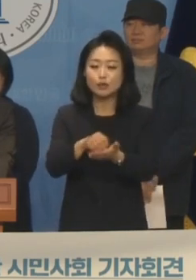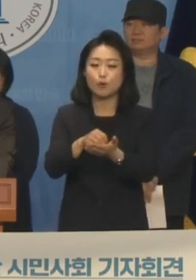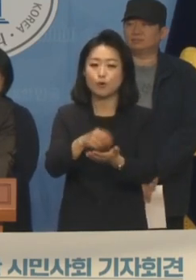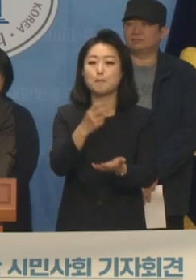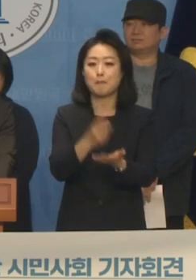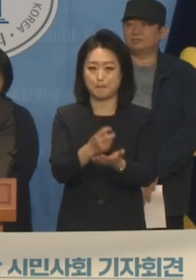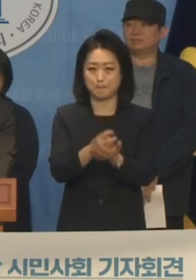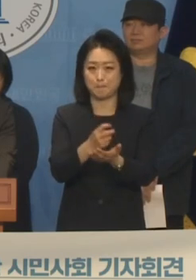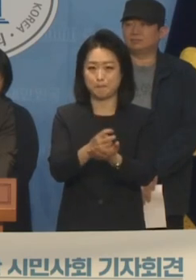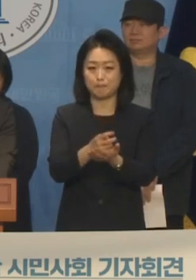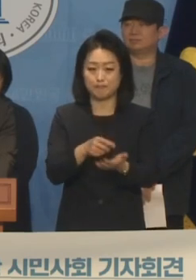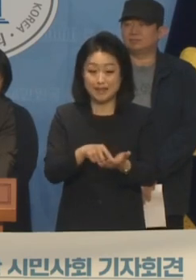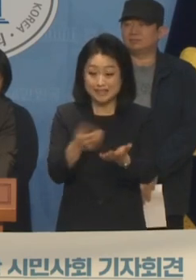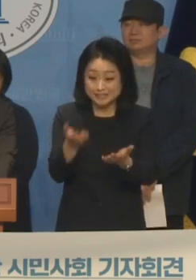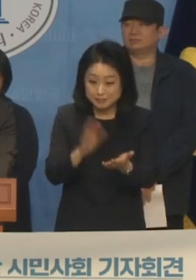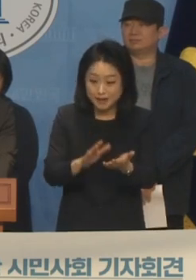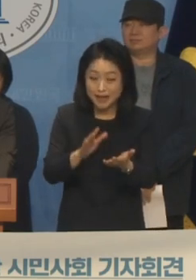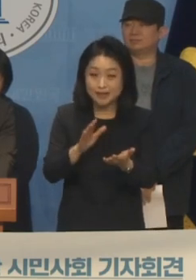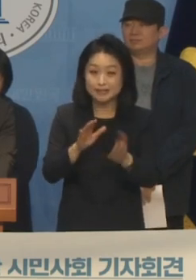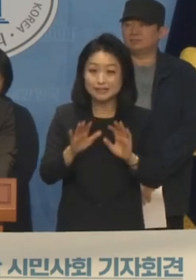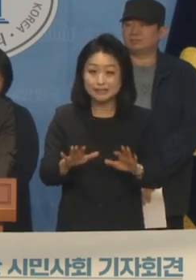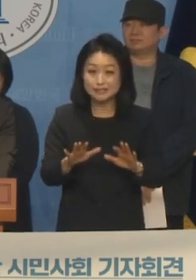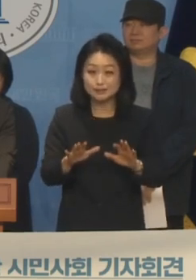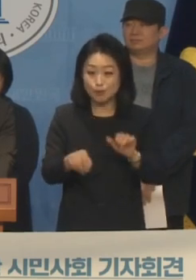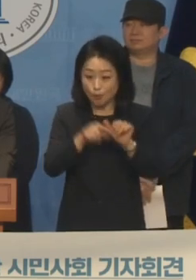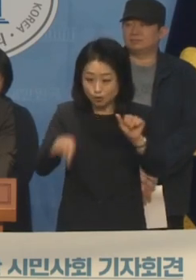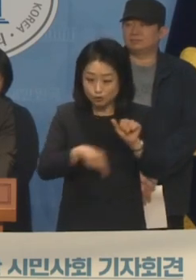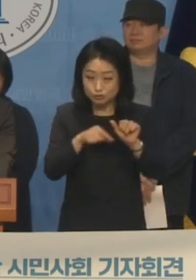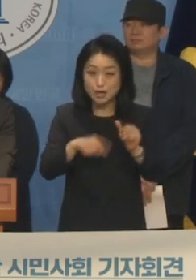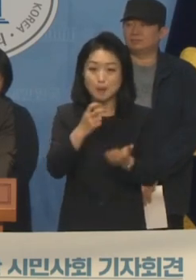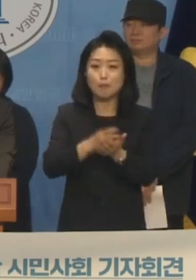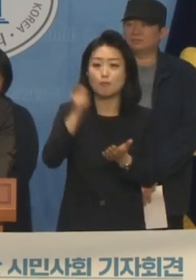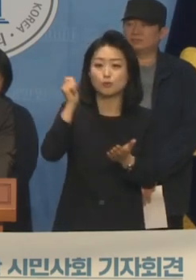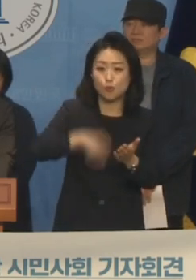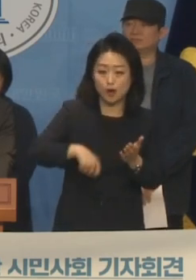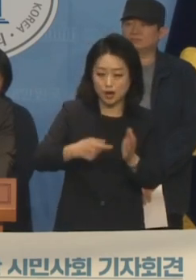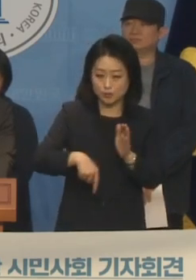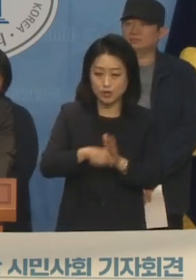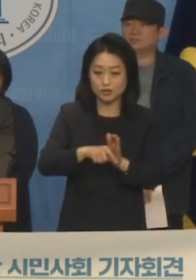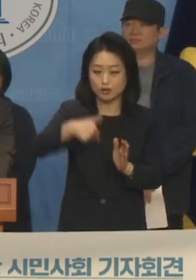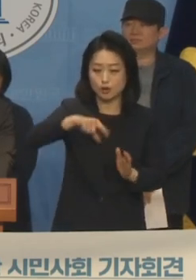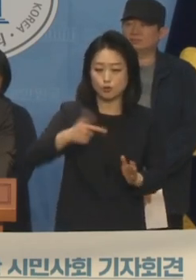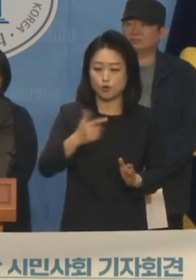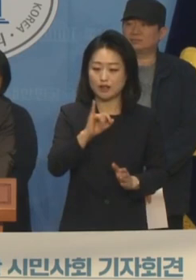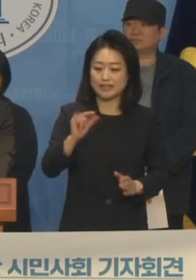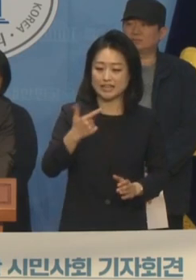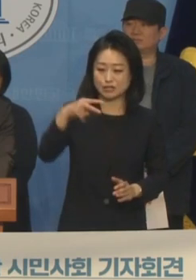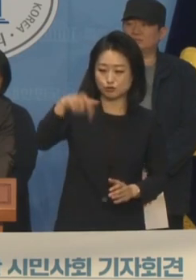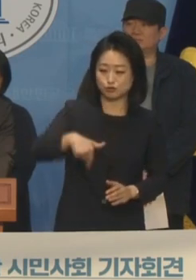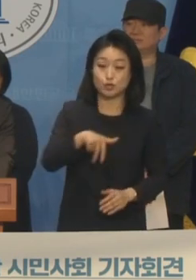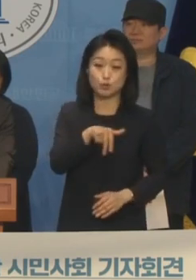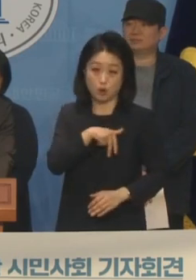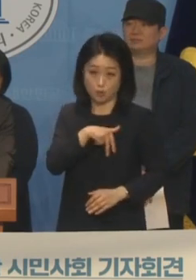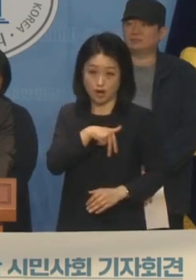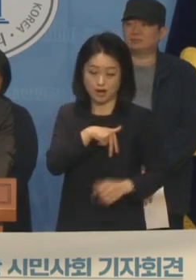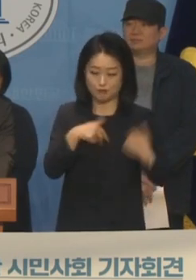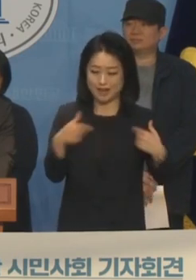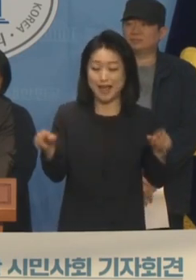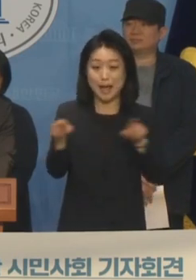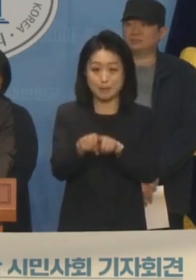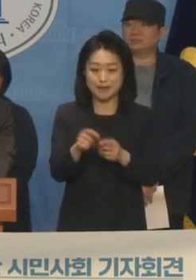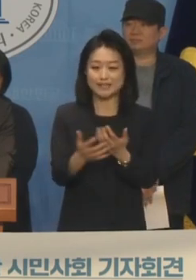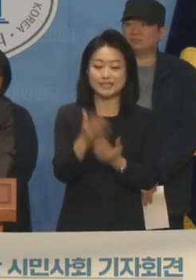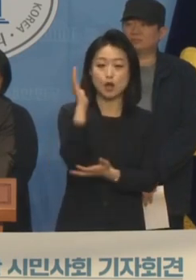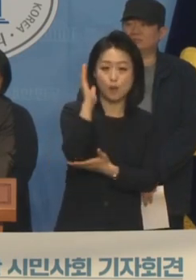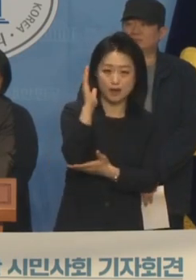임기가 한 달여 남은 현재 법안이 조속한 통과를 촉구하기 위해 권인숙 위원실과 보편적 출생신고 네트워크가 공동으로